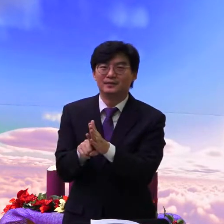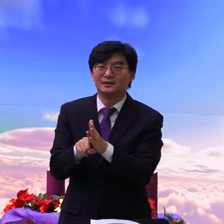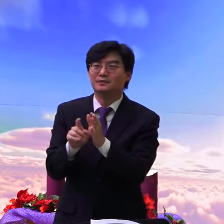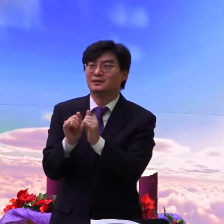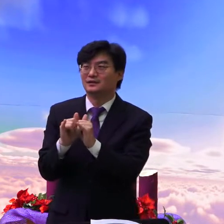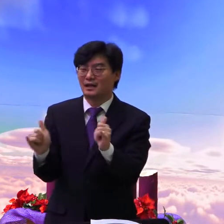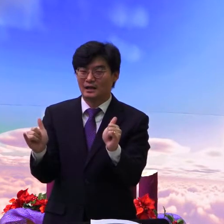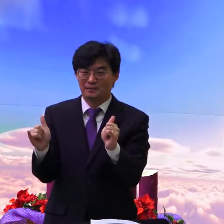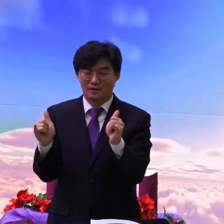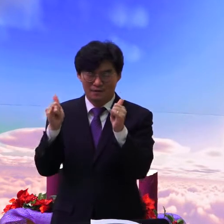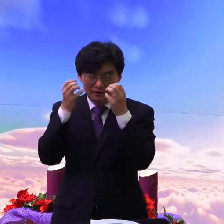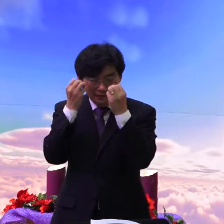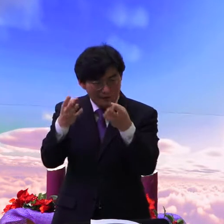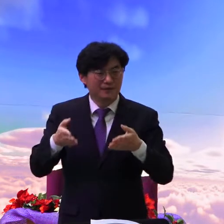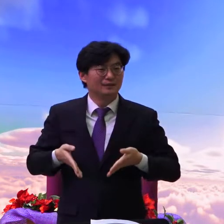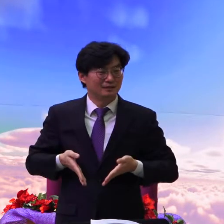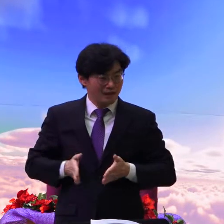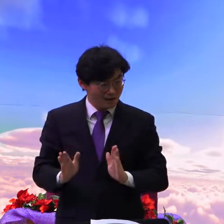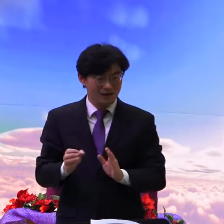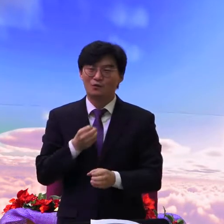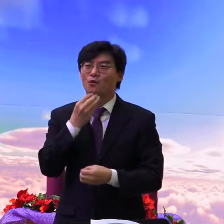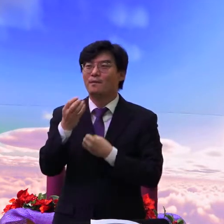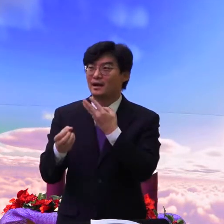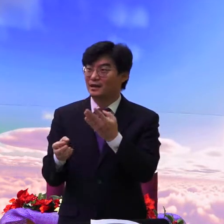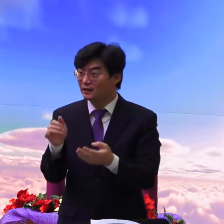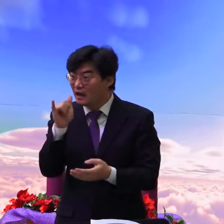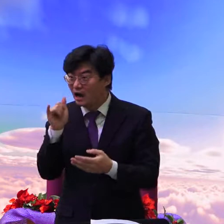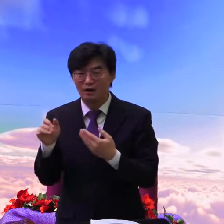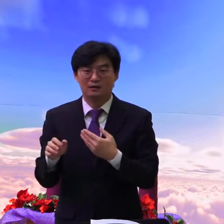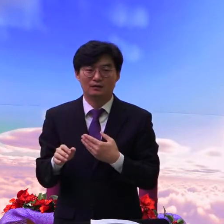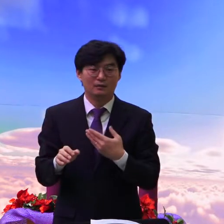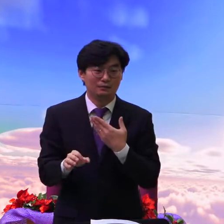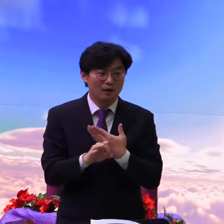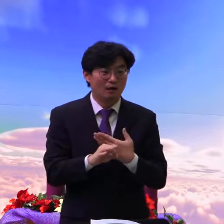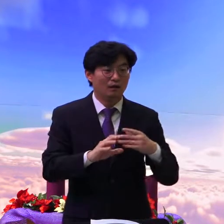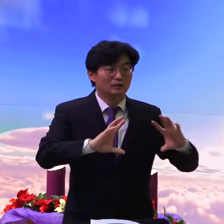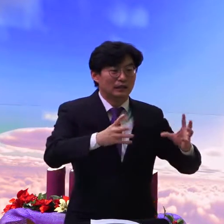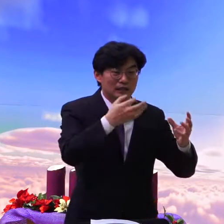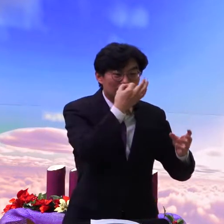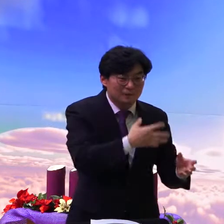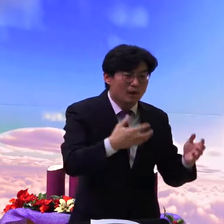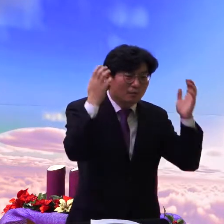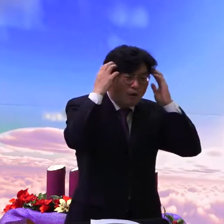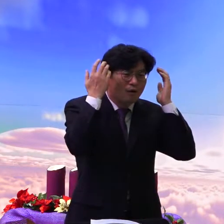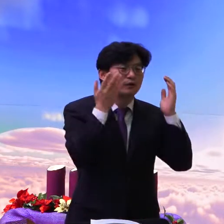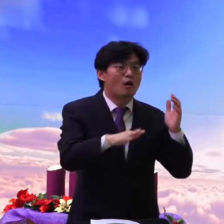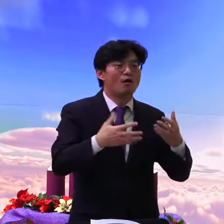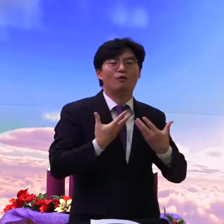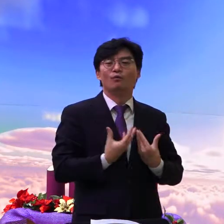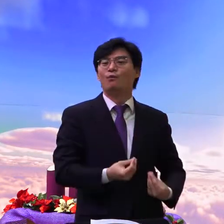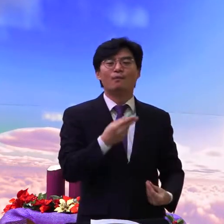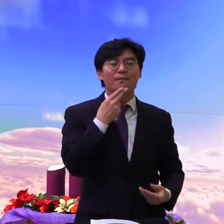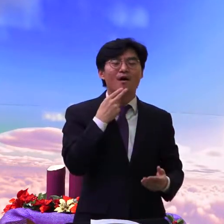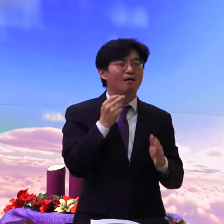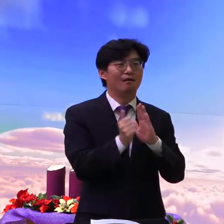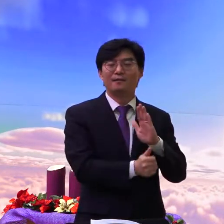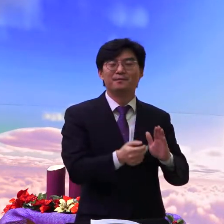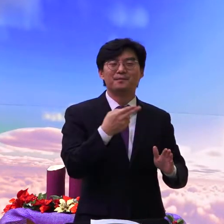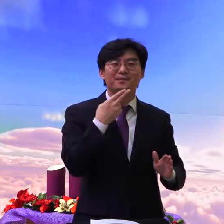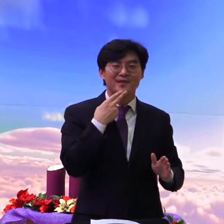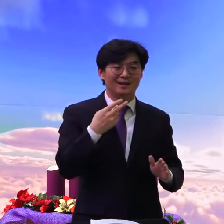고백이 있는 사람은 삶이 아무리 힘들어도 결코 좌절하지 않습니다. 내 힘으로 살려고